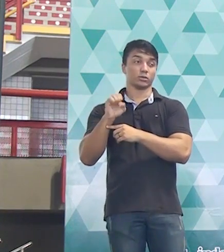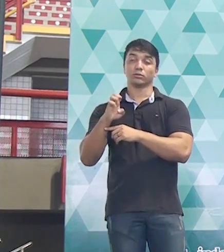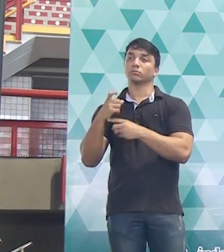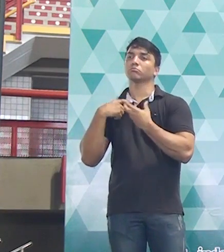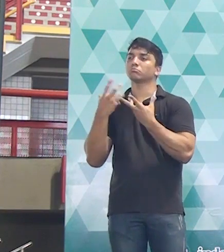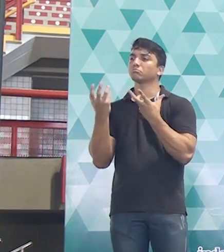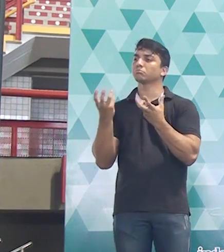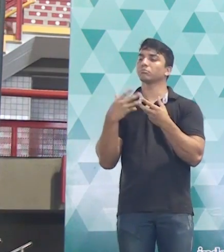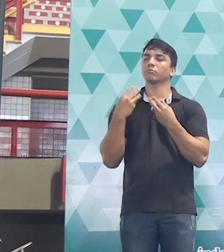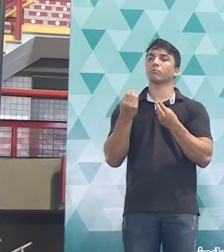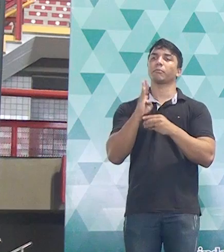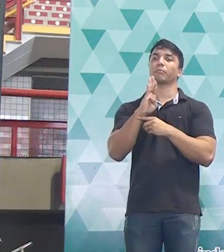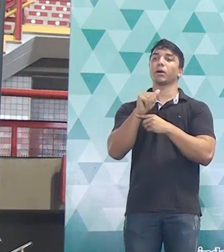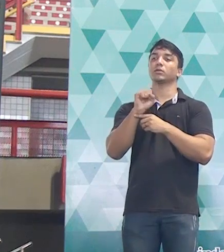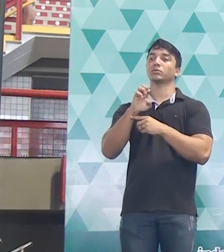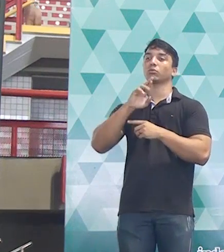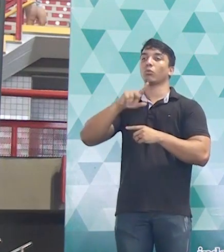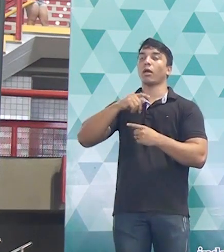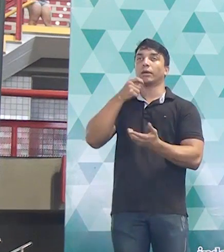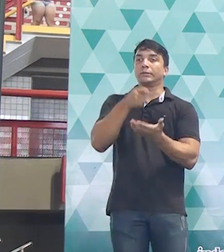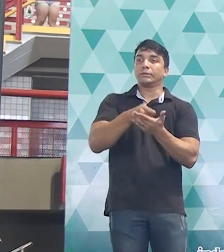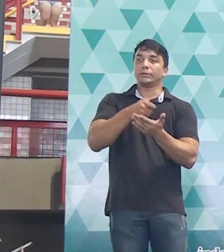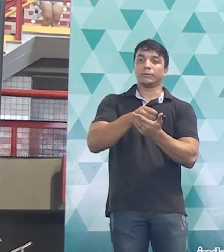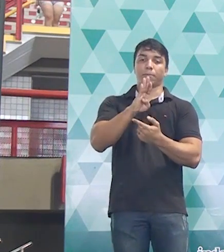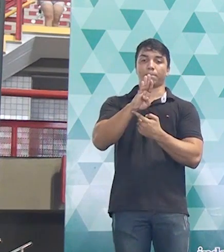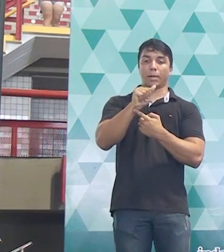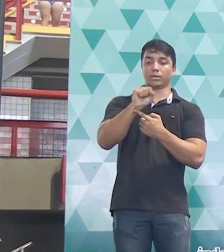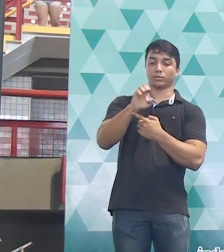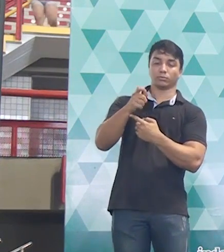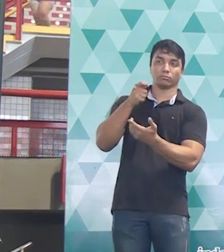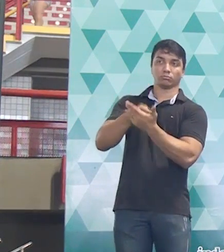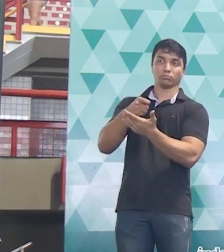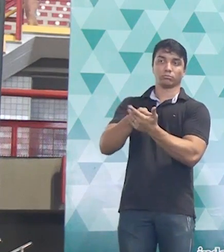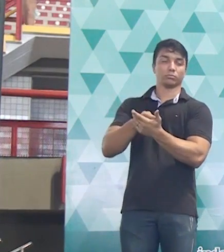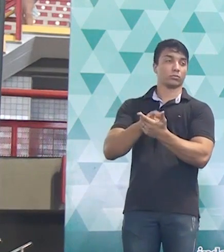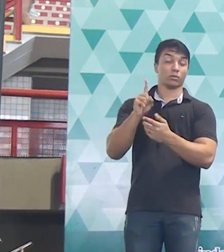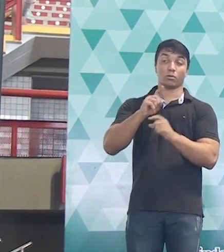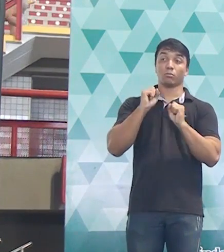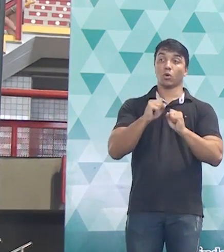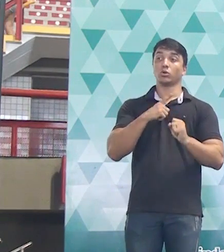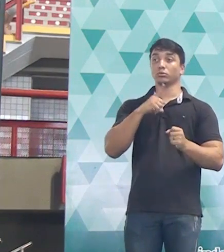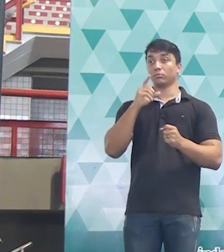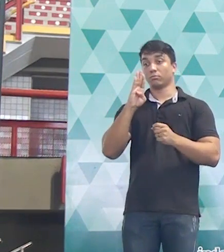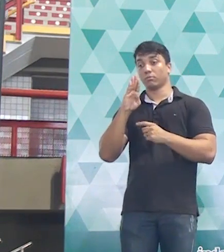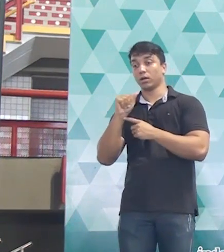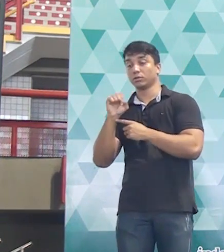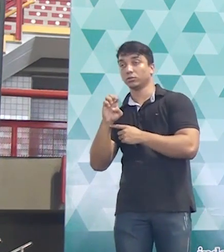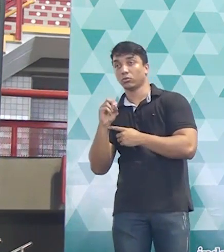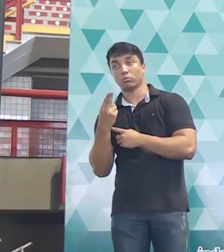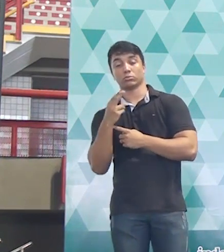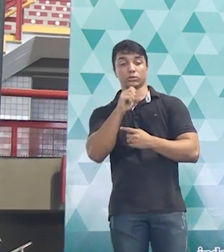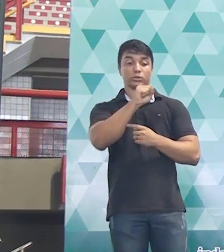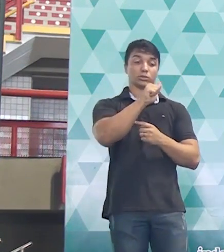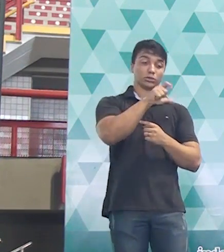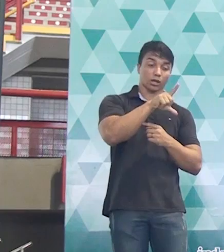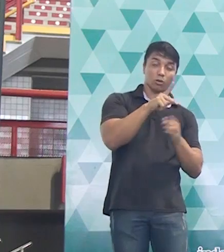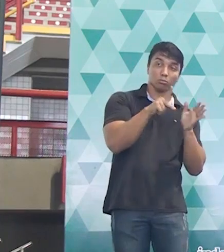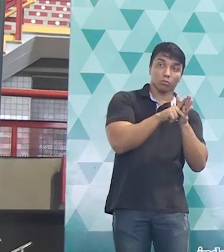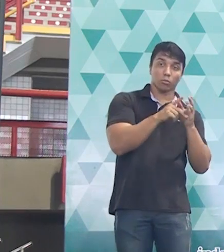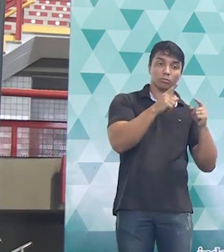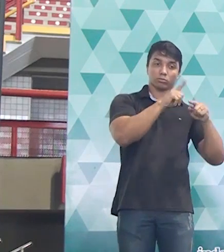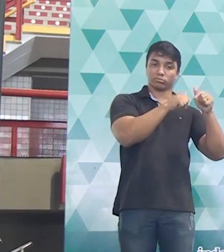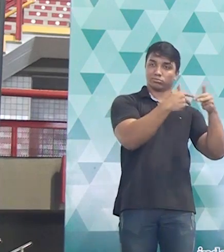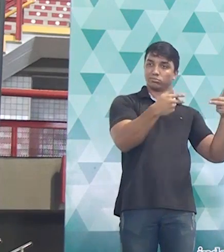é básico, não é obrigatoriamente uma base. Porque pode ser uma base, pode ser um sal de caráter